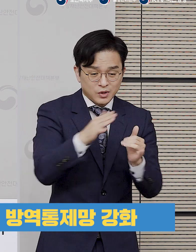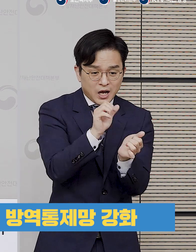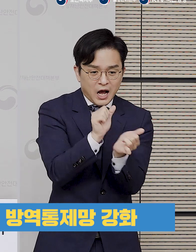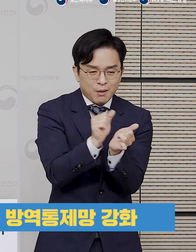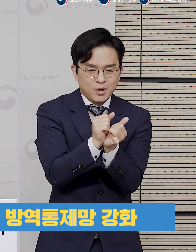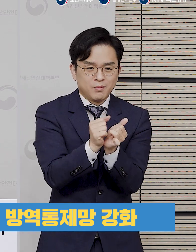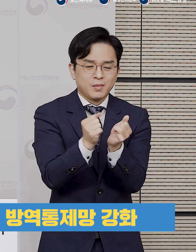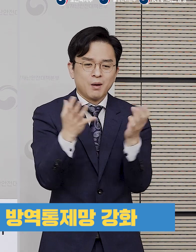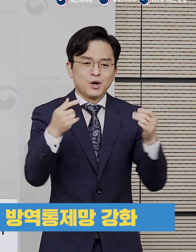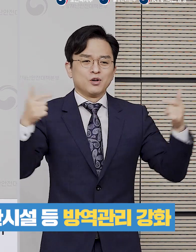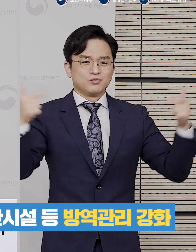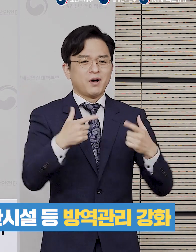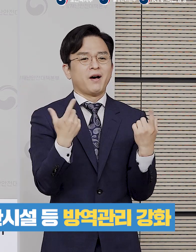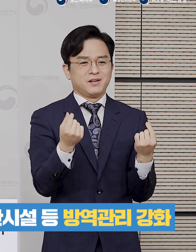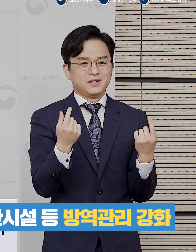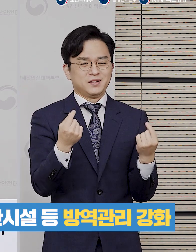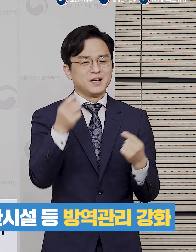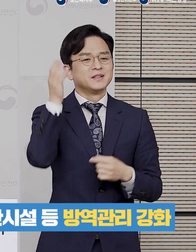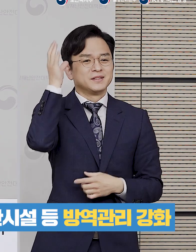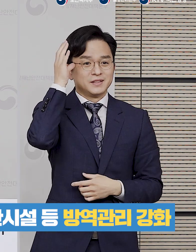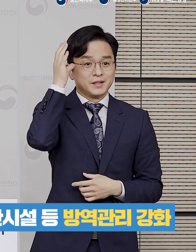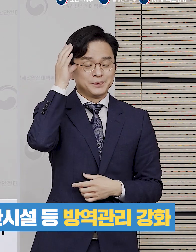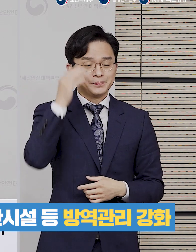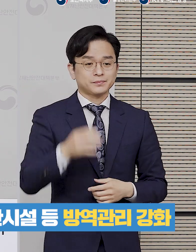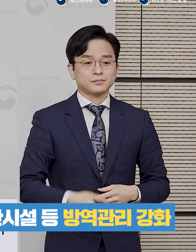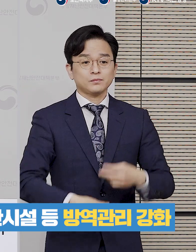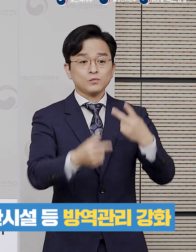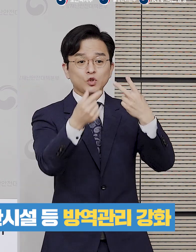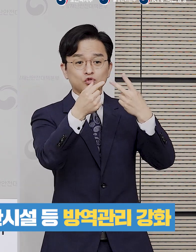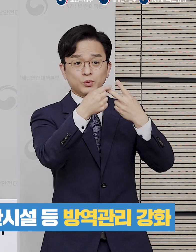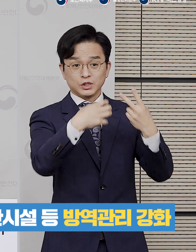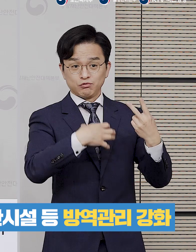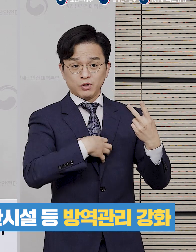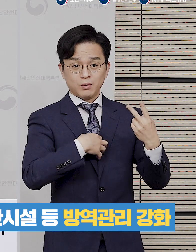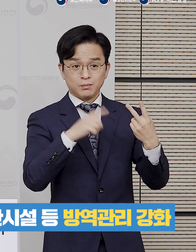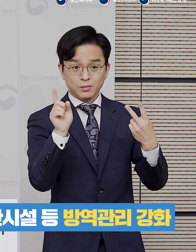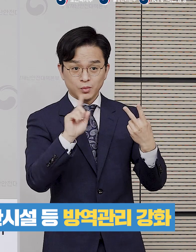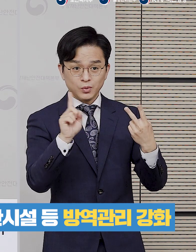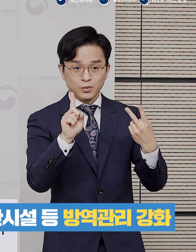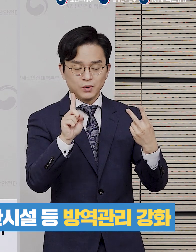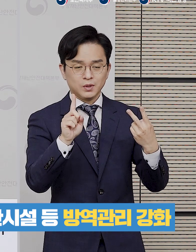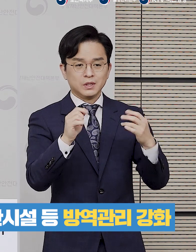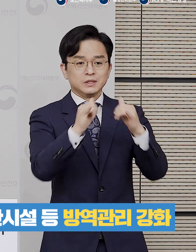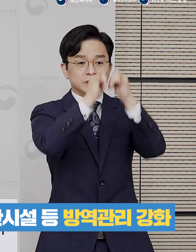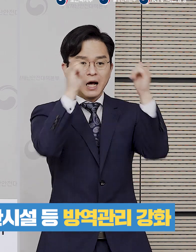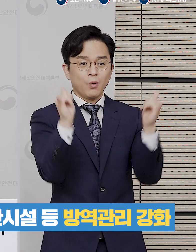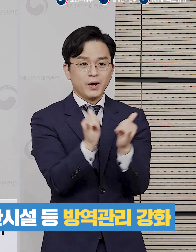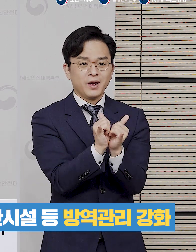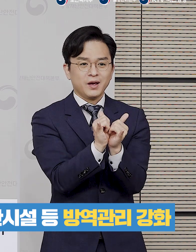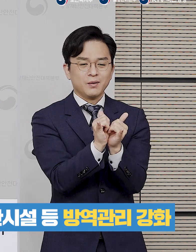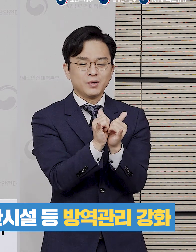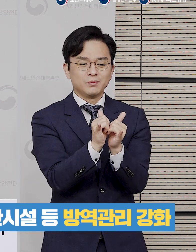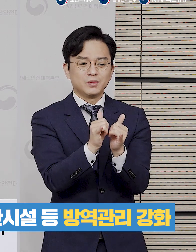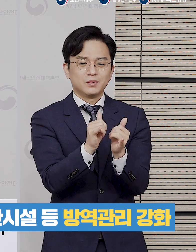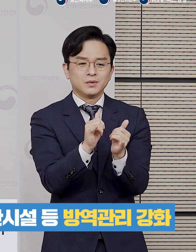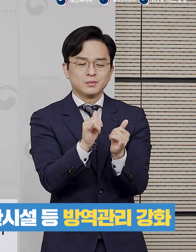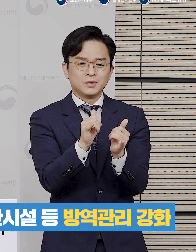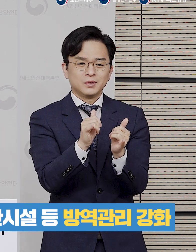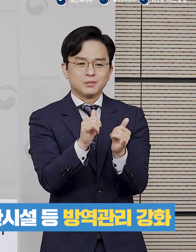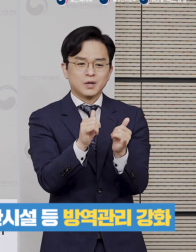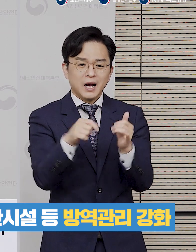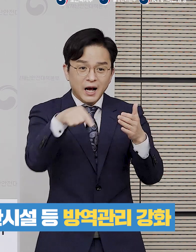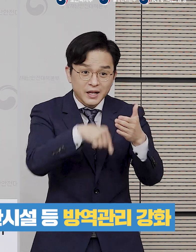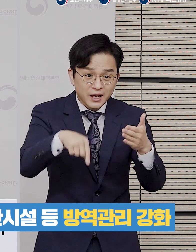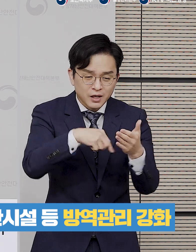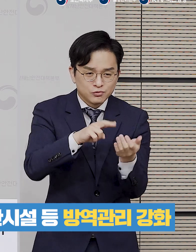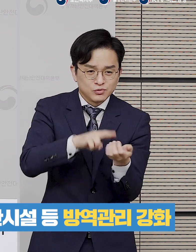기대합니다. 두 번째의 문제는 앞서 지적한 것처럼 지역사회 내에 잠복하고 있는